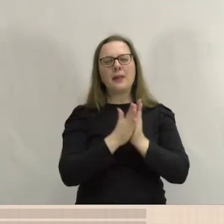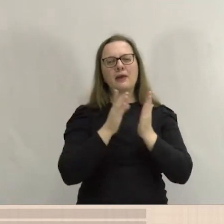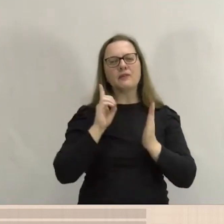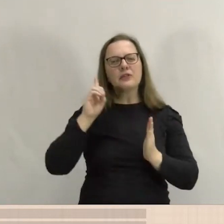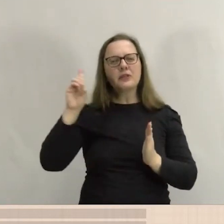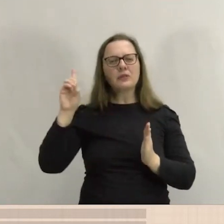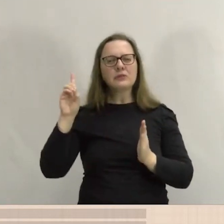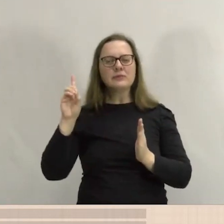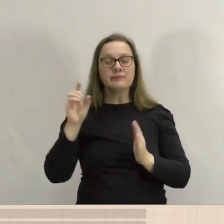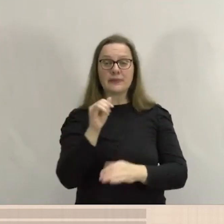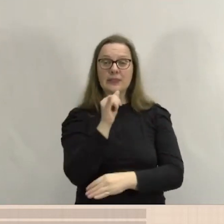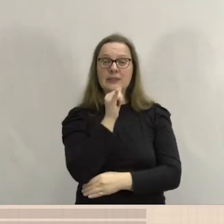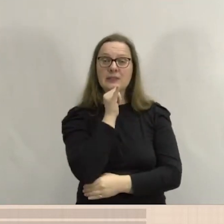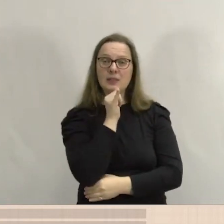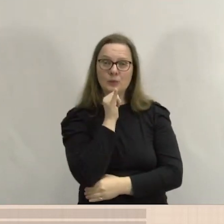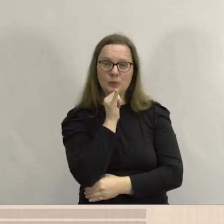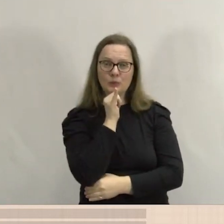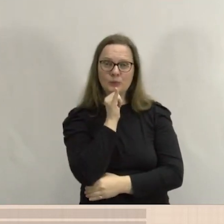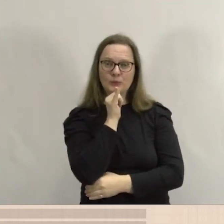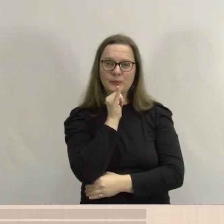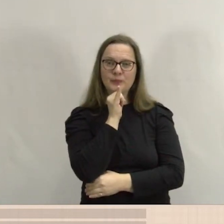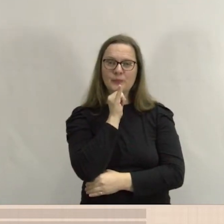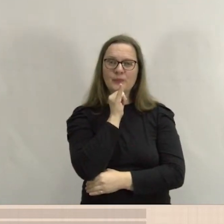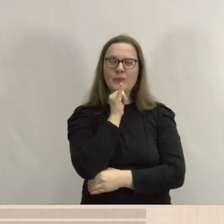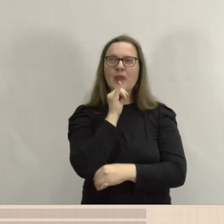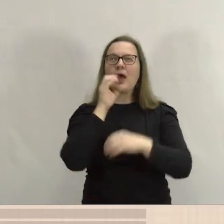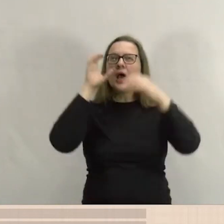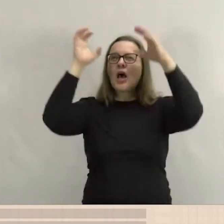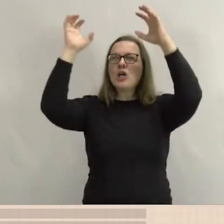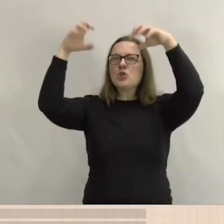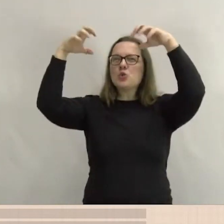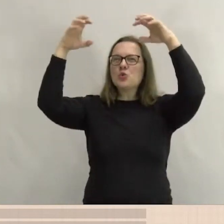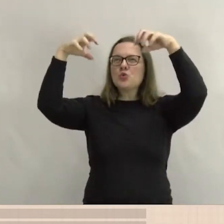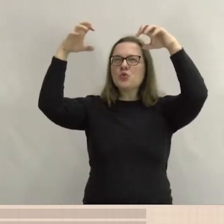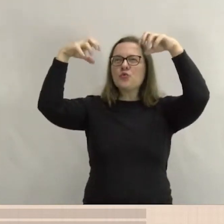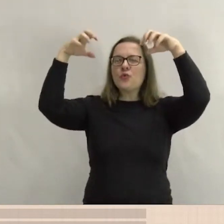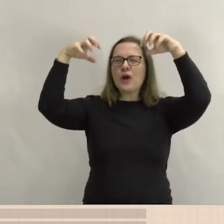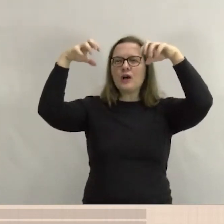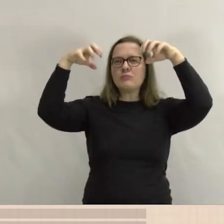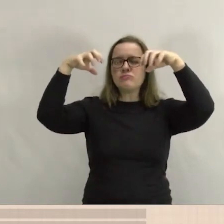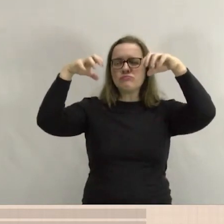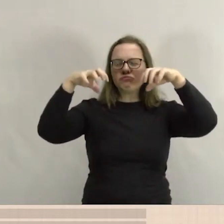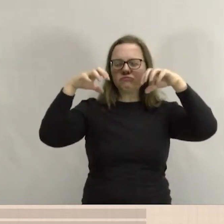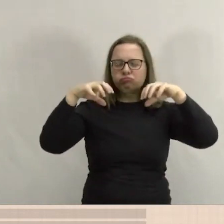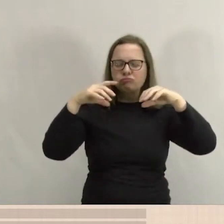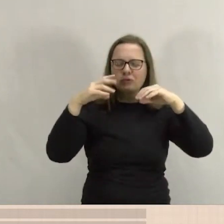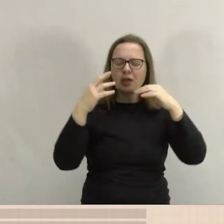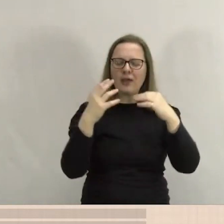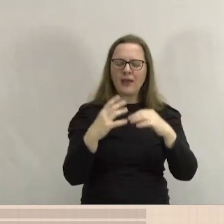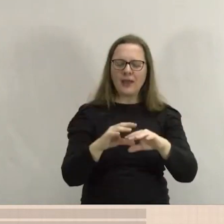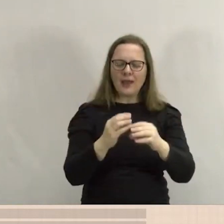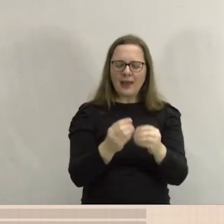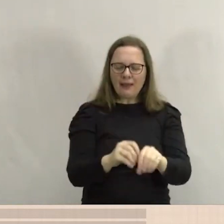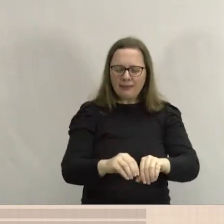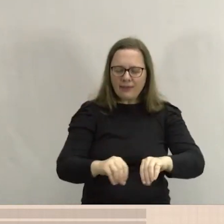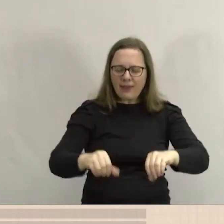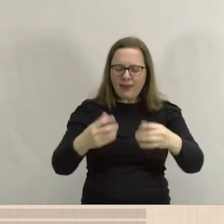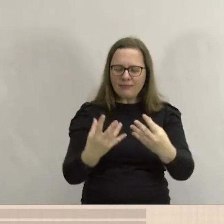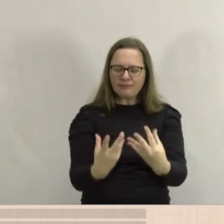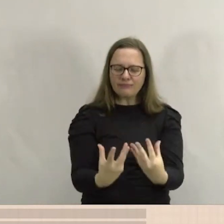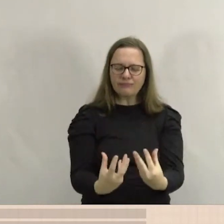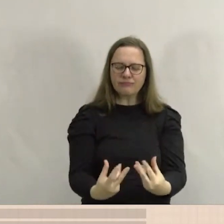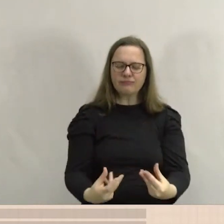chuva e a neve dos céus, e para lá não tornam, sem que primeiro reguem a